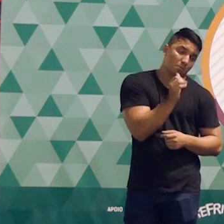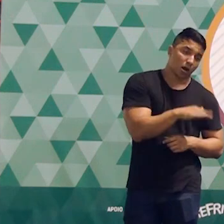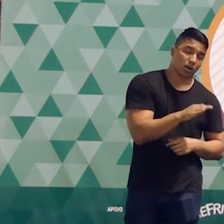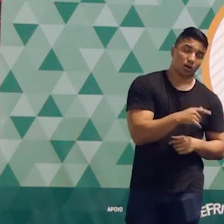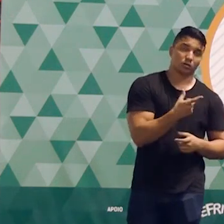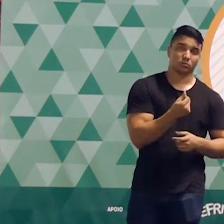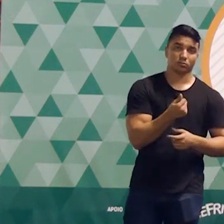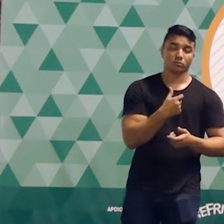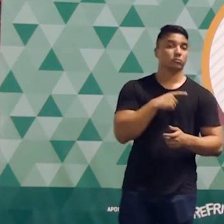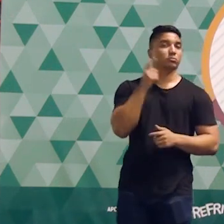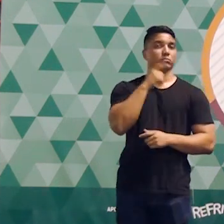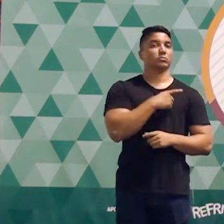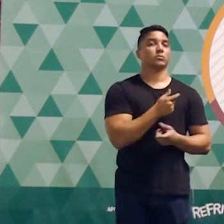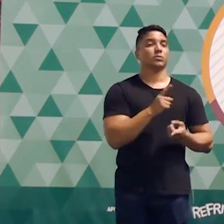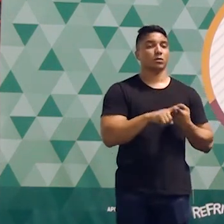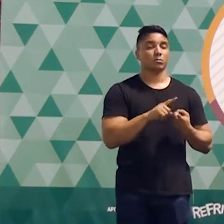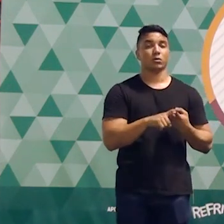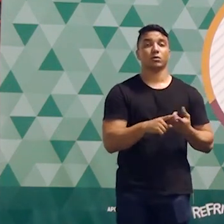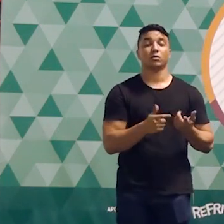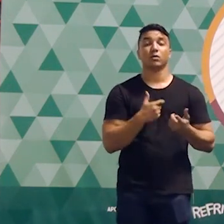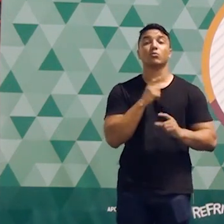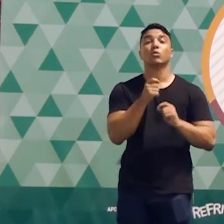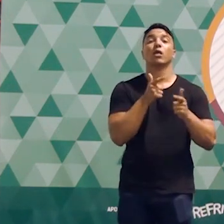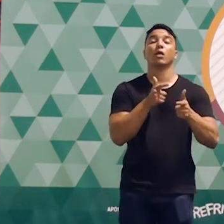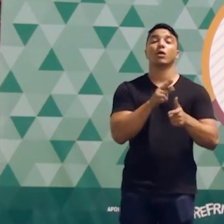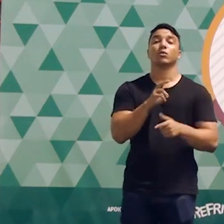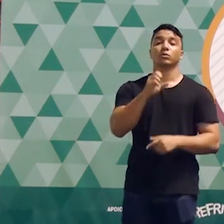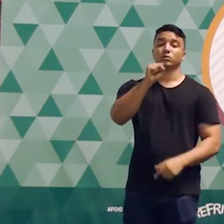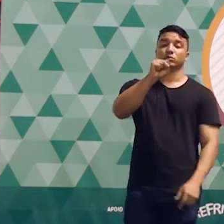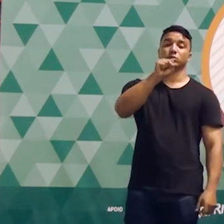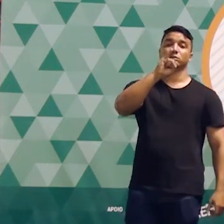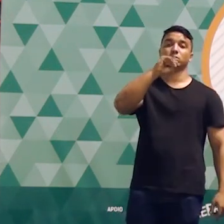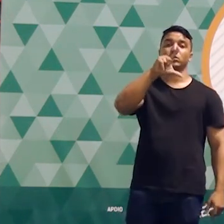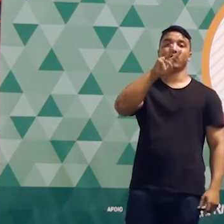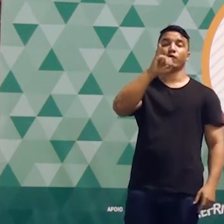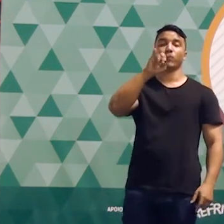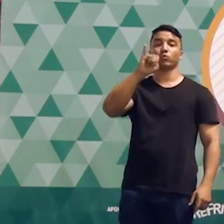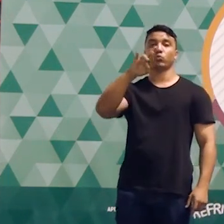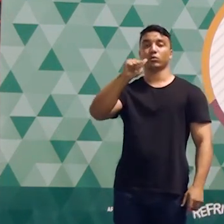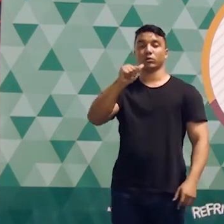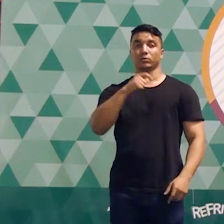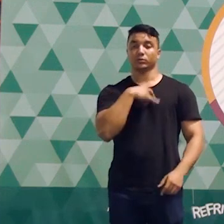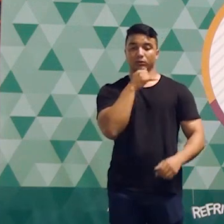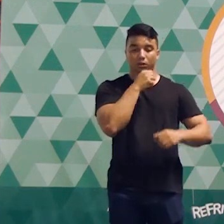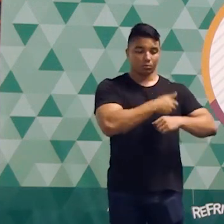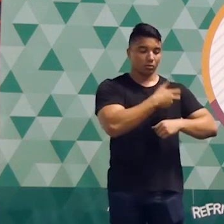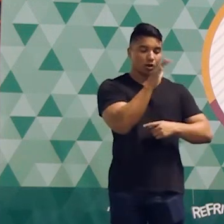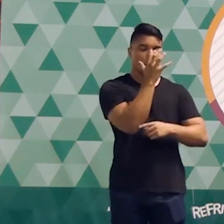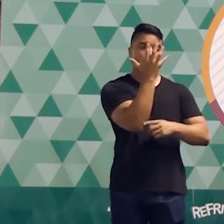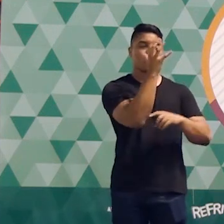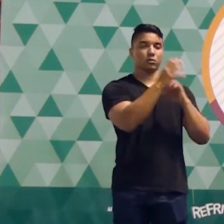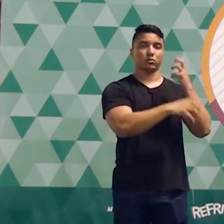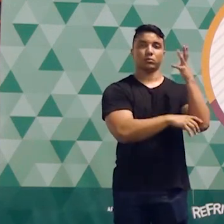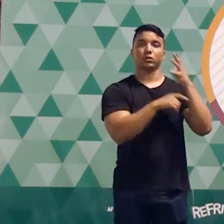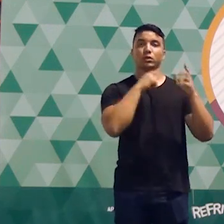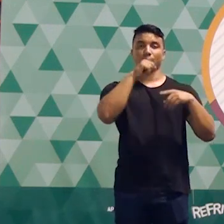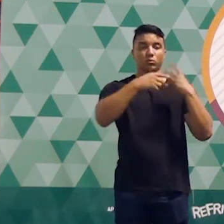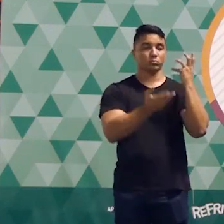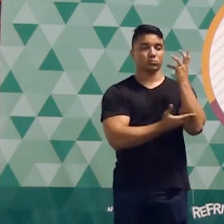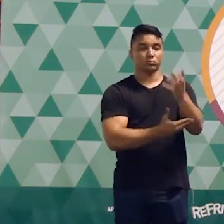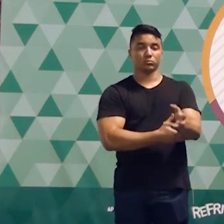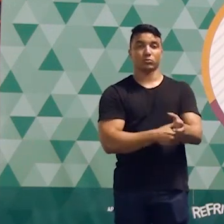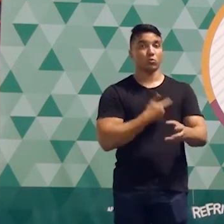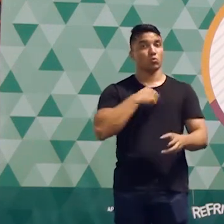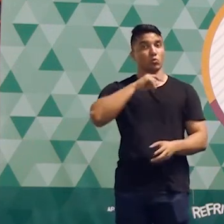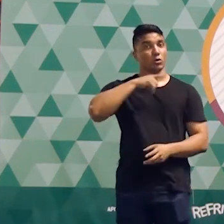que essa teca, mas mesmo assim é muita grana. Isso é chamado de quê? Silvicultura. É quando tu planta as árvores para depois derrubar. Não